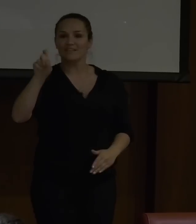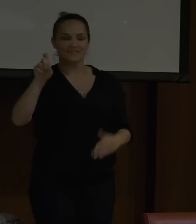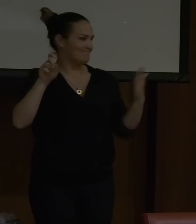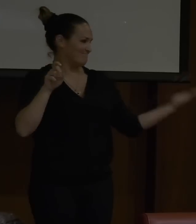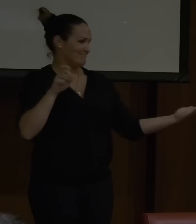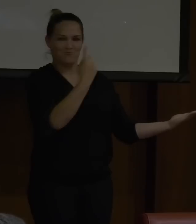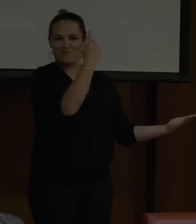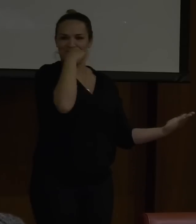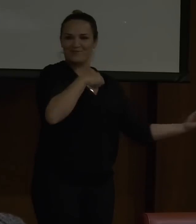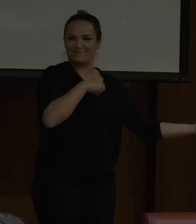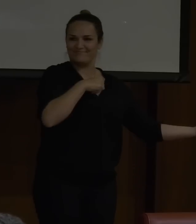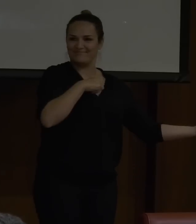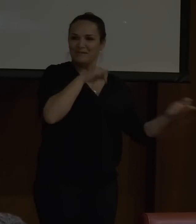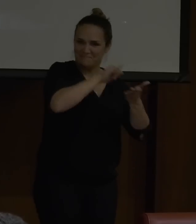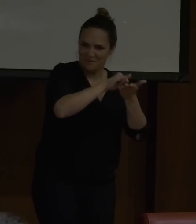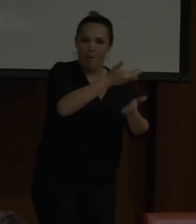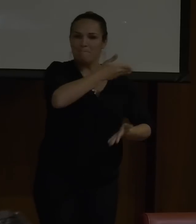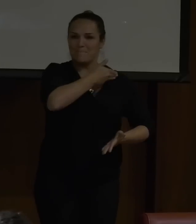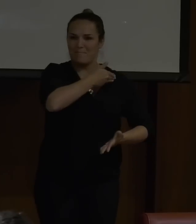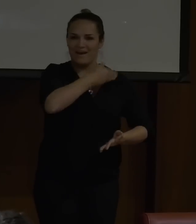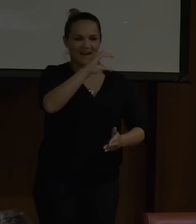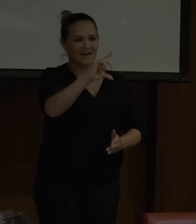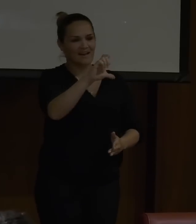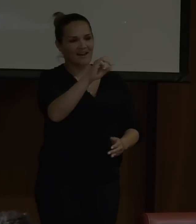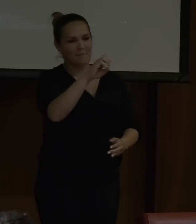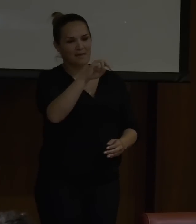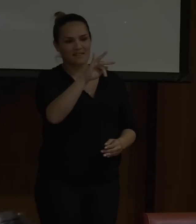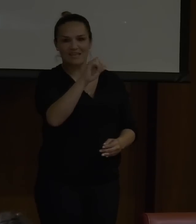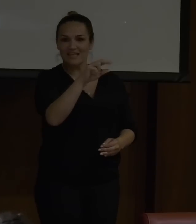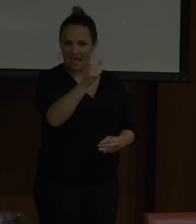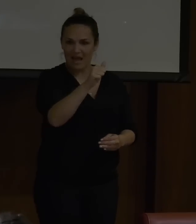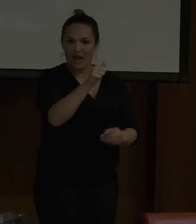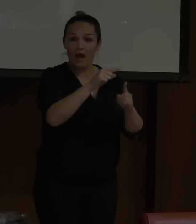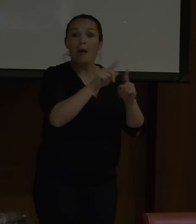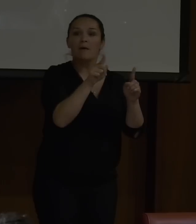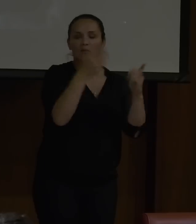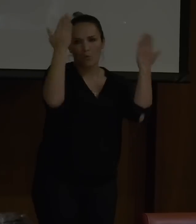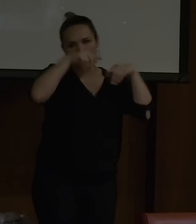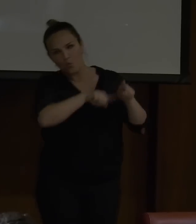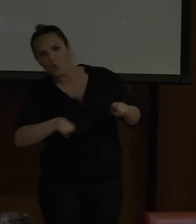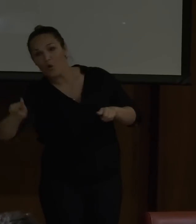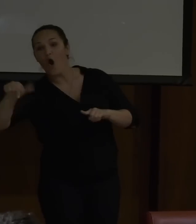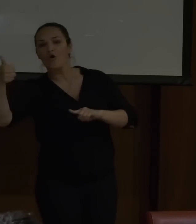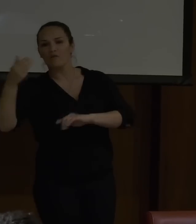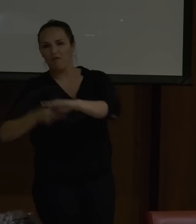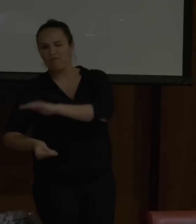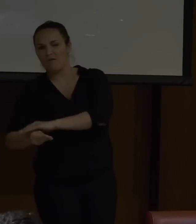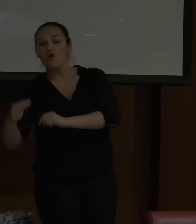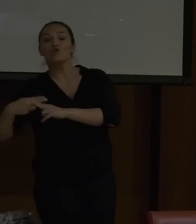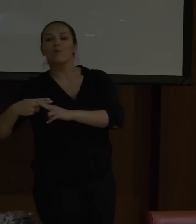Díaz Ramos, al tiempo que sostenía una relación con otra mujer de San Diego llamada Nelly